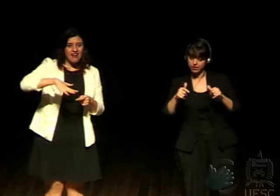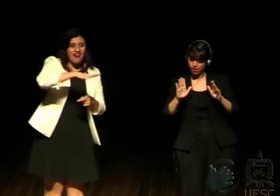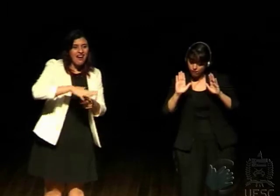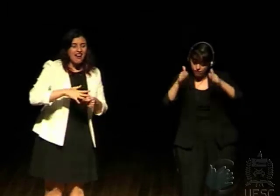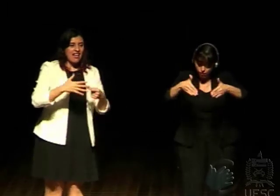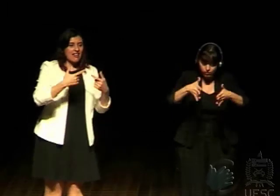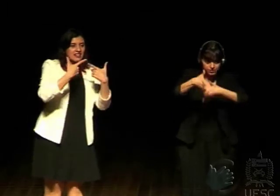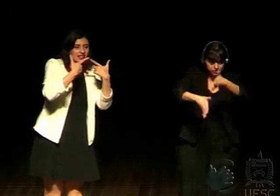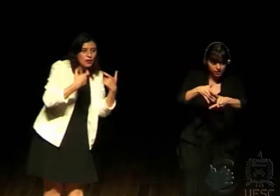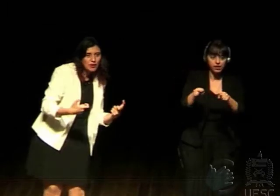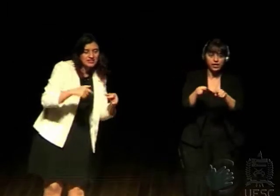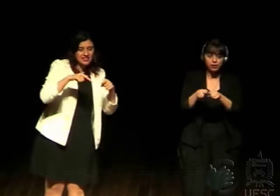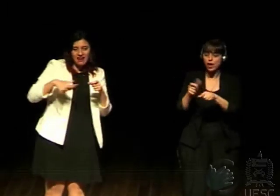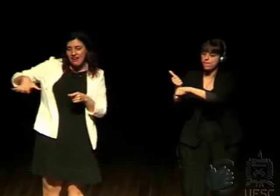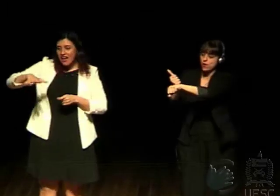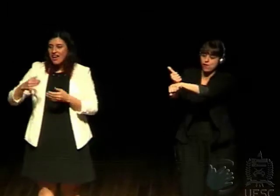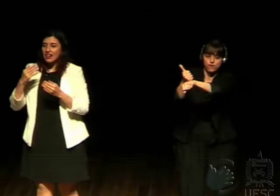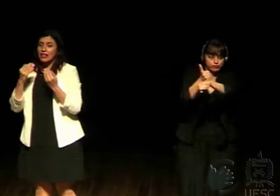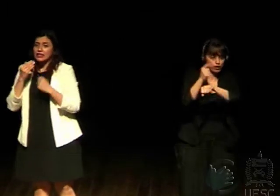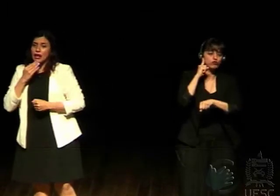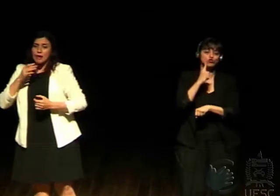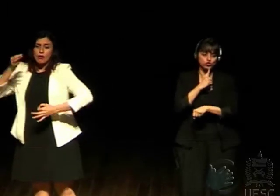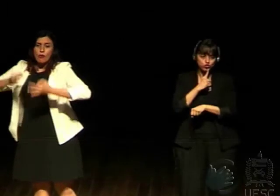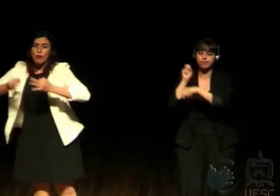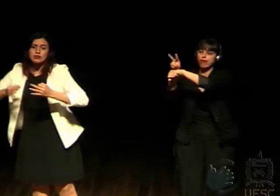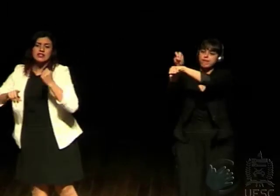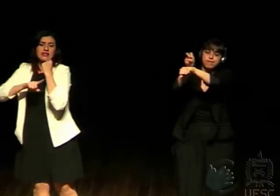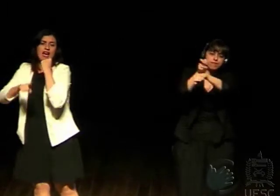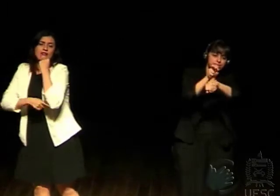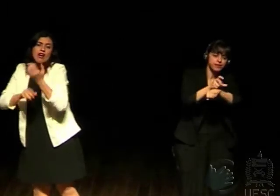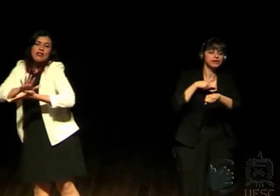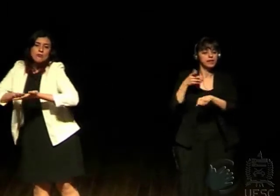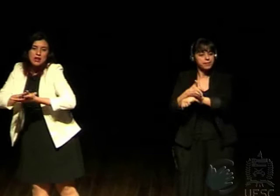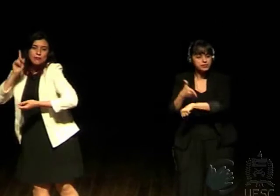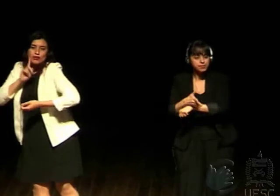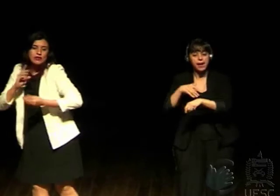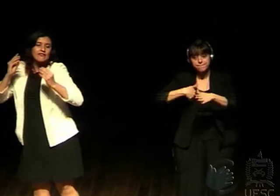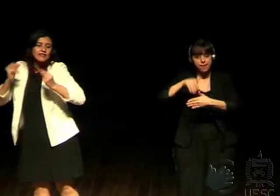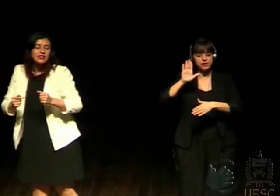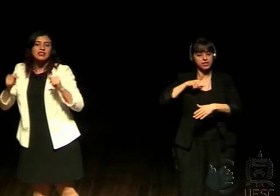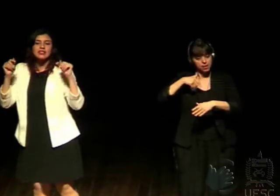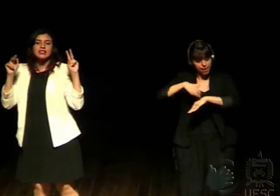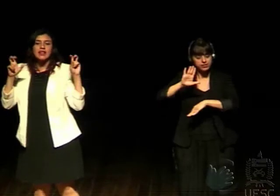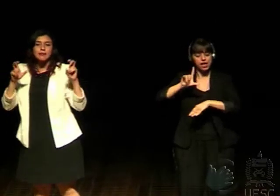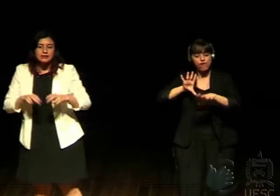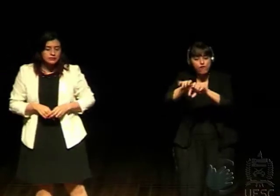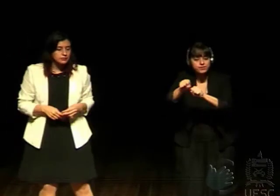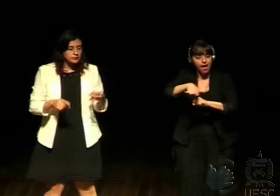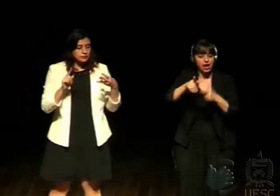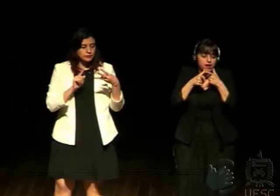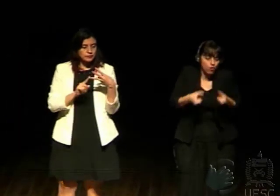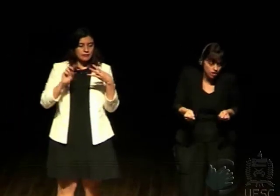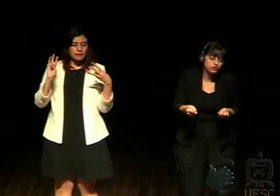señas, mayor participación de profesionales sordos, que haya mayor formación de profesionales sordos en el área de la